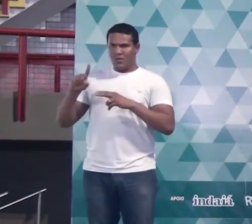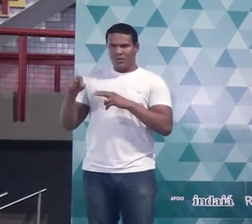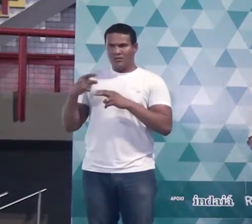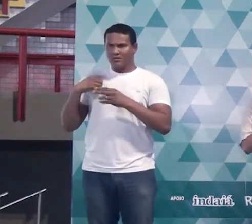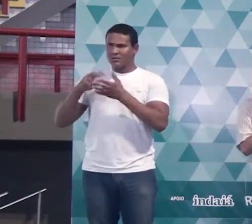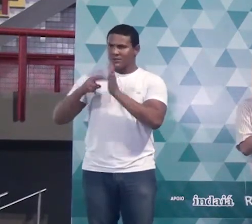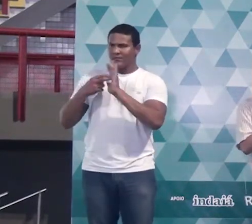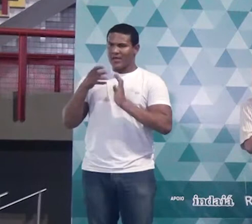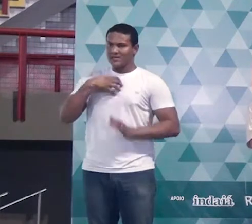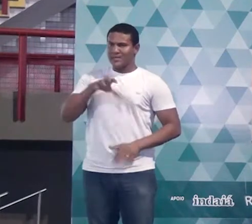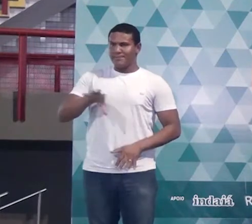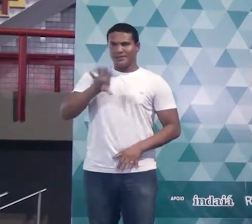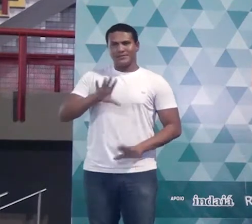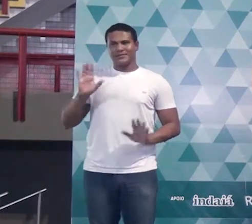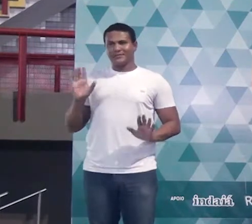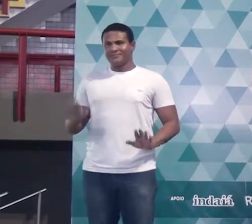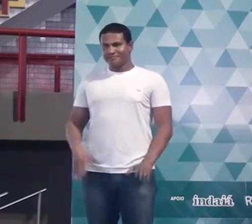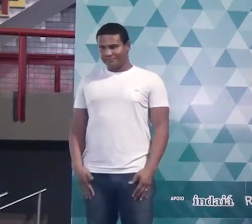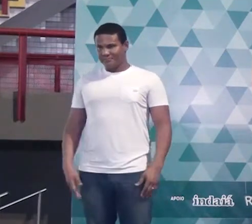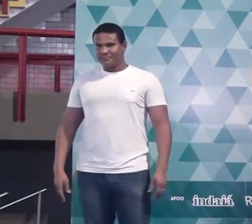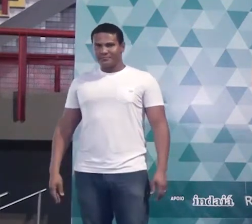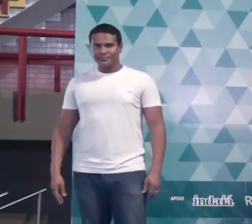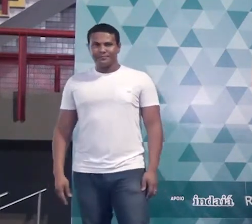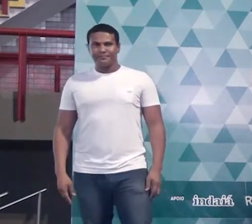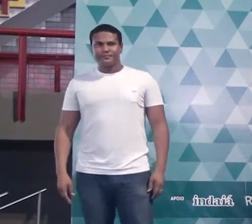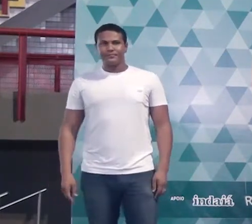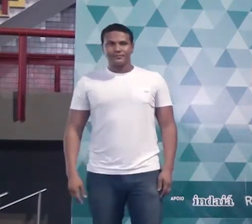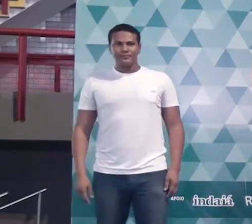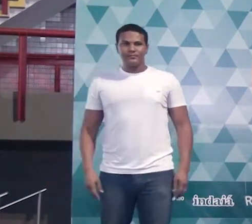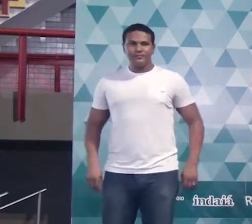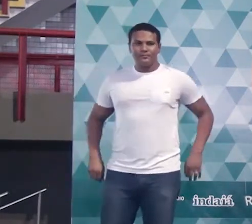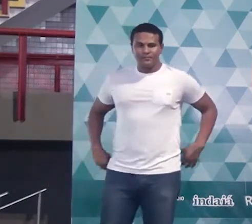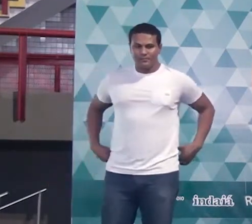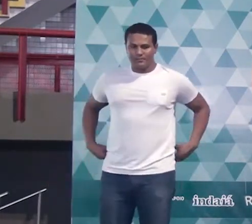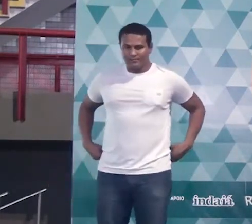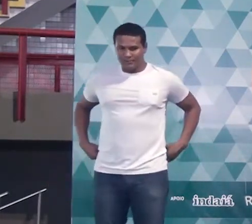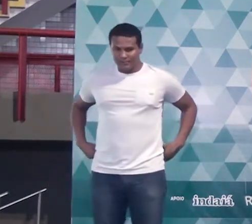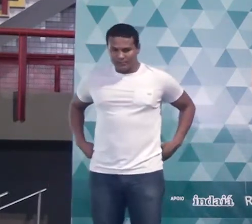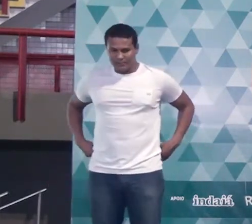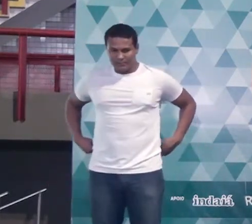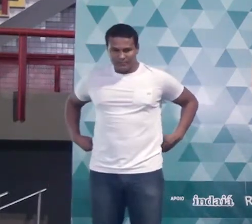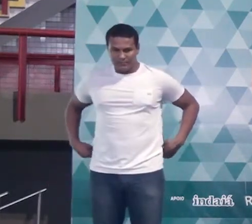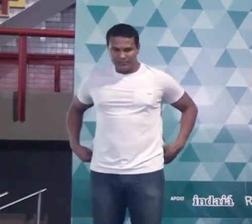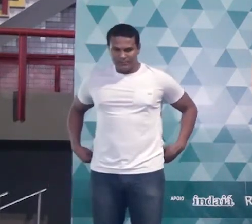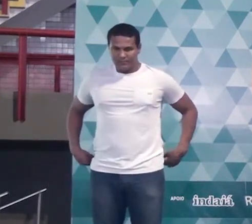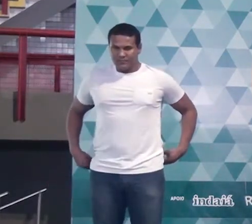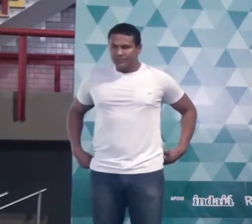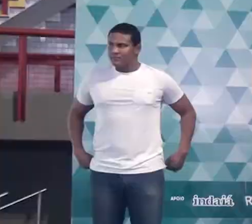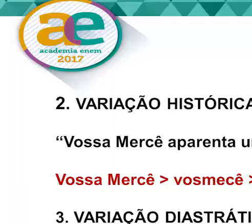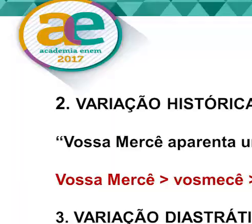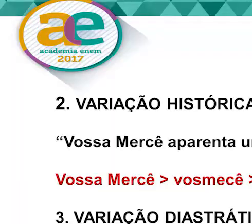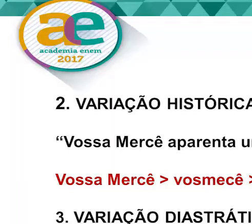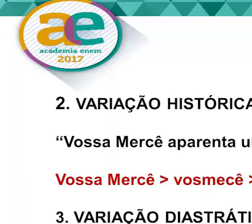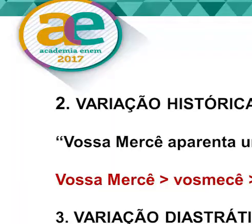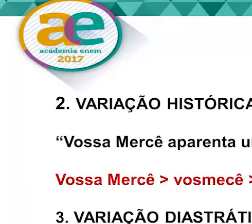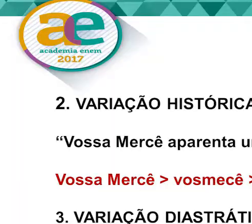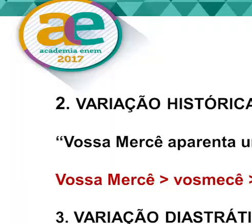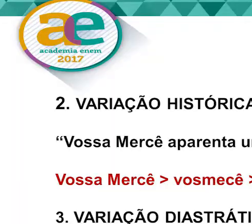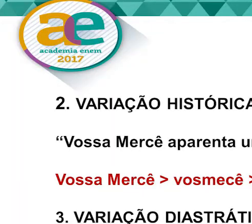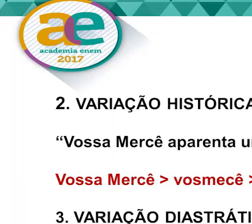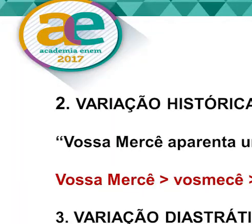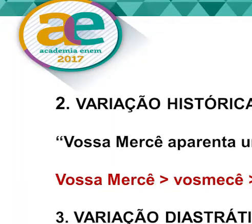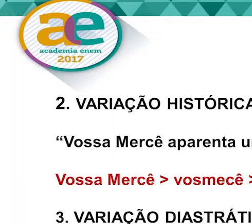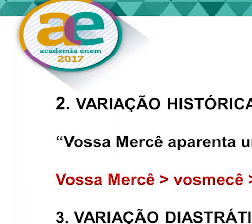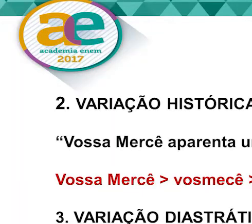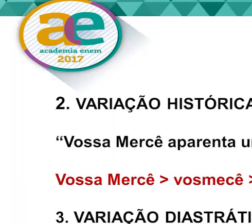completamente diferente. Vamos continuar aqui percebendo essas variações. Temos também a variação histórica. Afinal